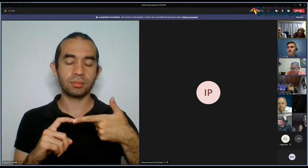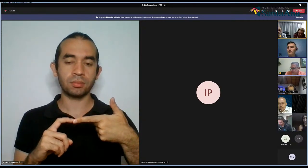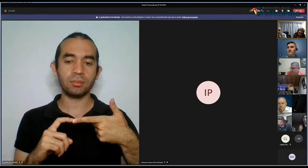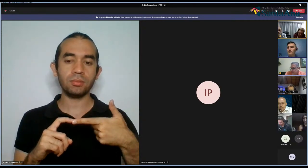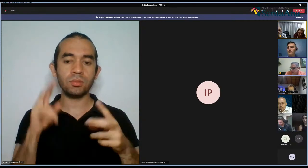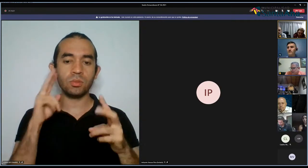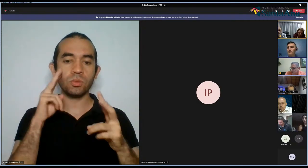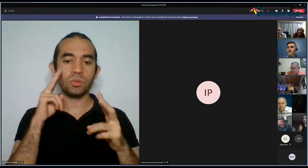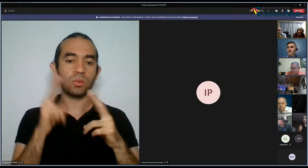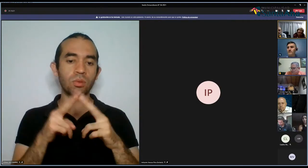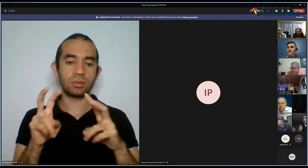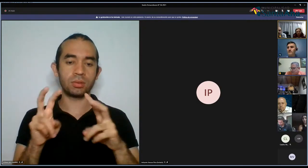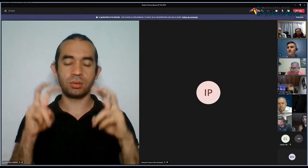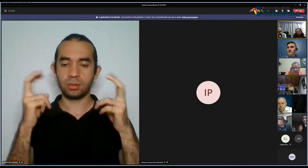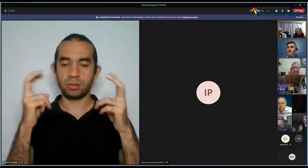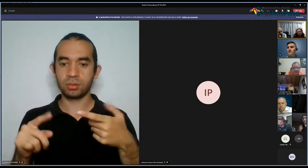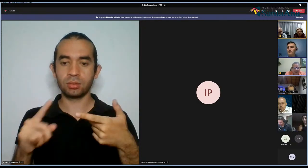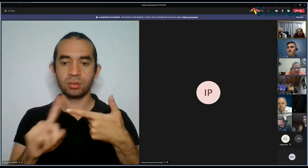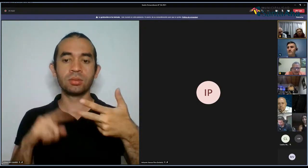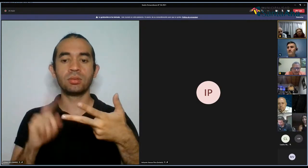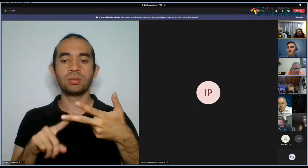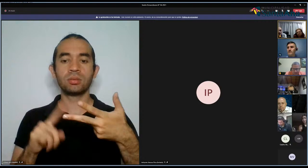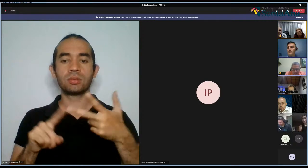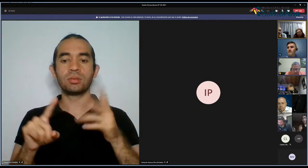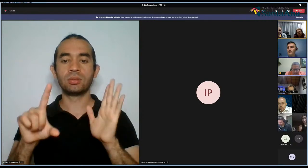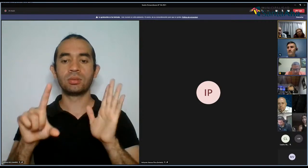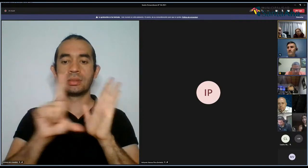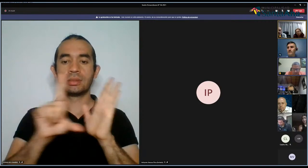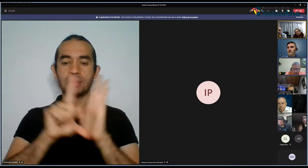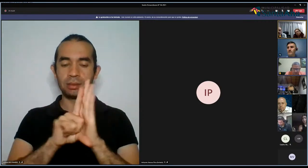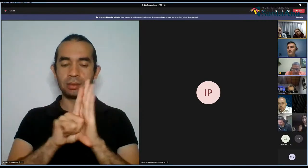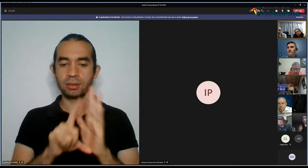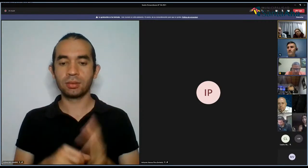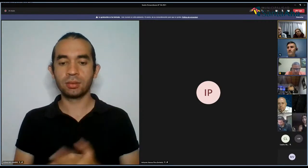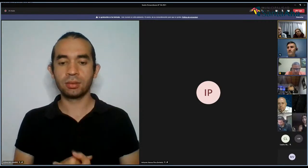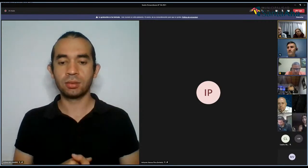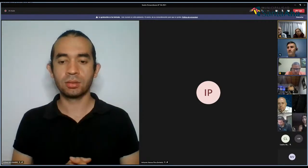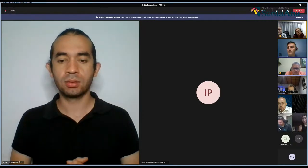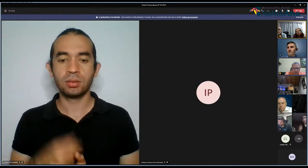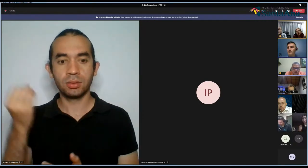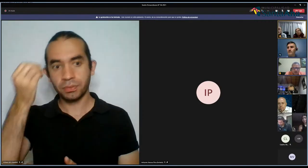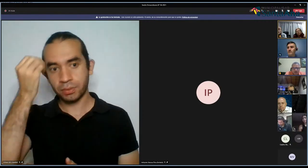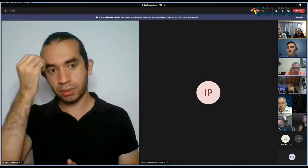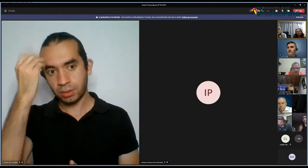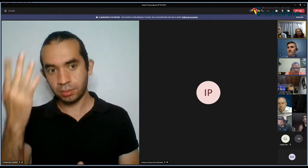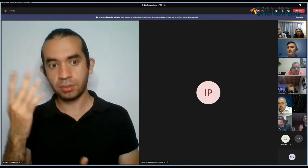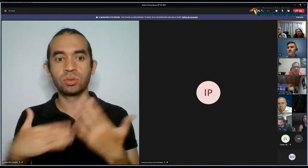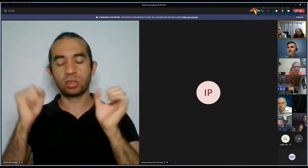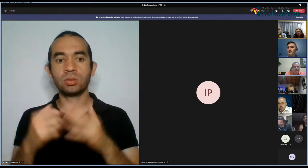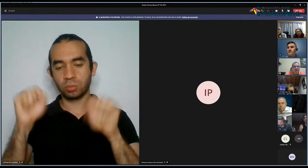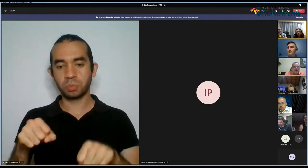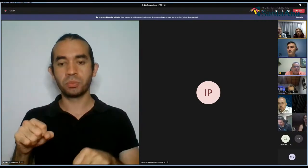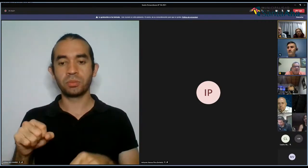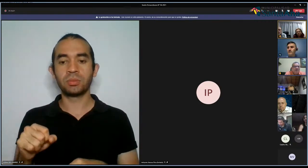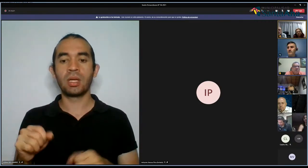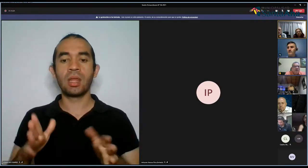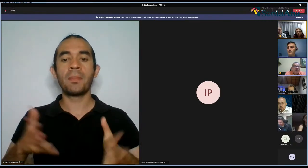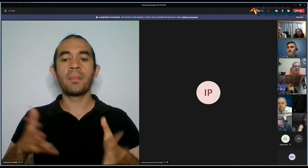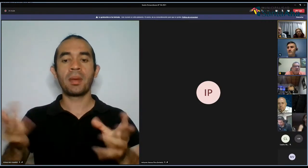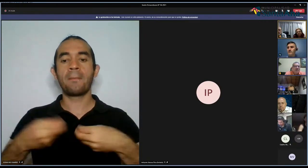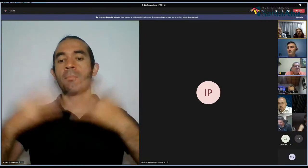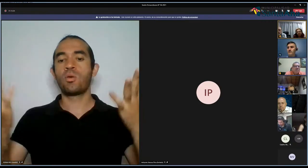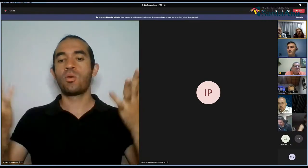tema y el otro tema es la parte legal y evidentemente todo lo podemos hacer en vía pública para poder